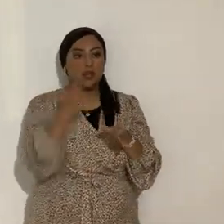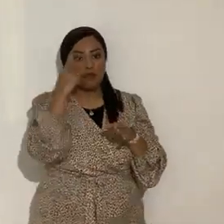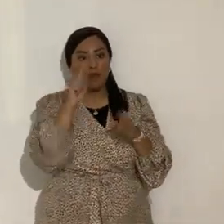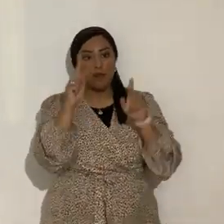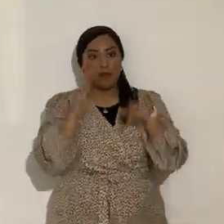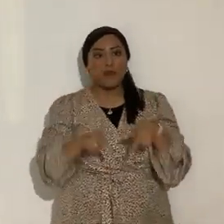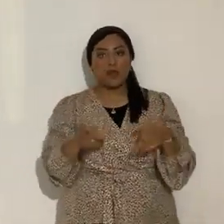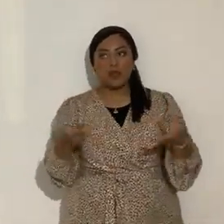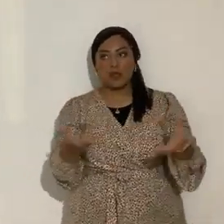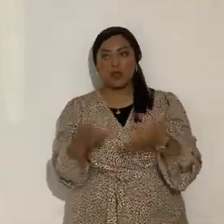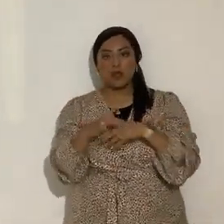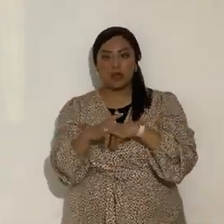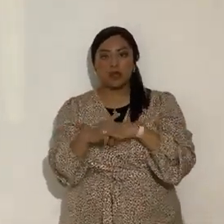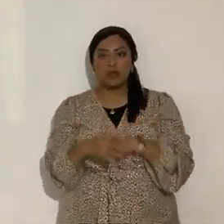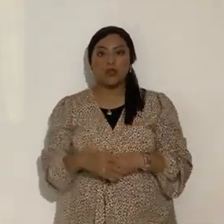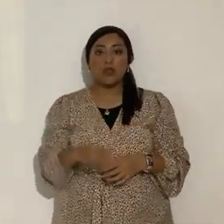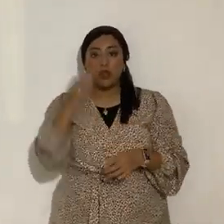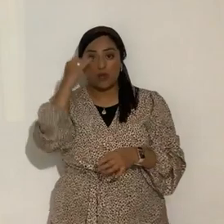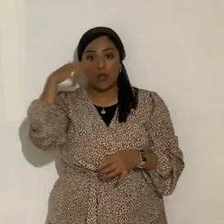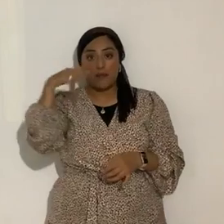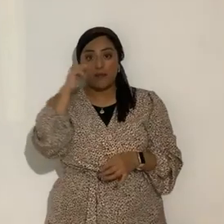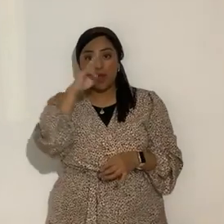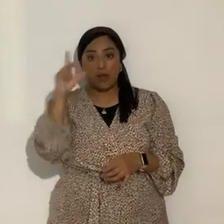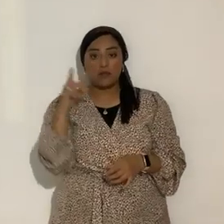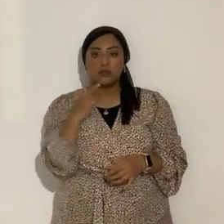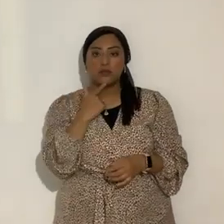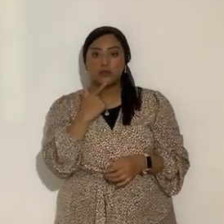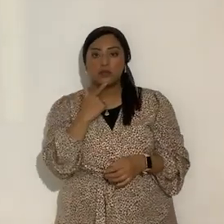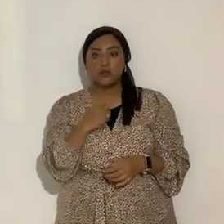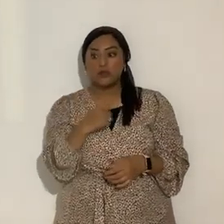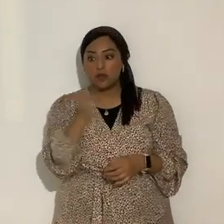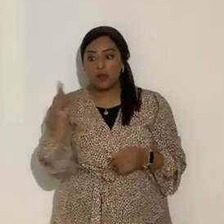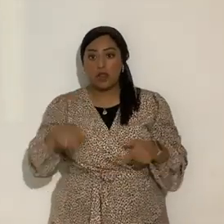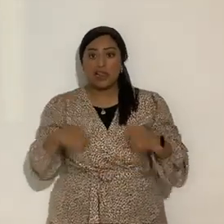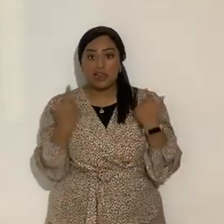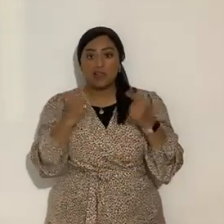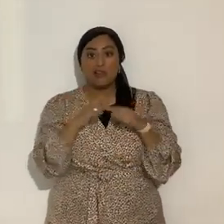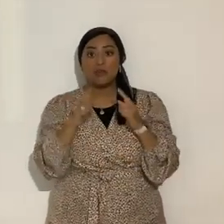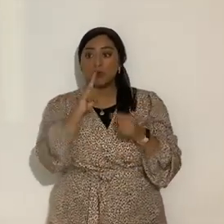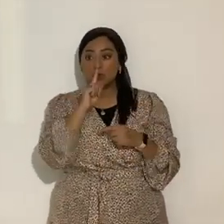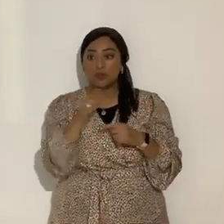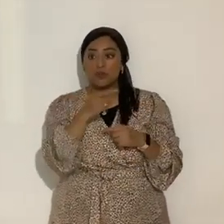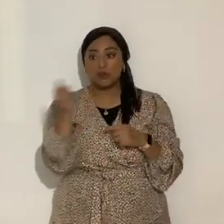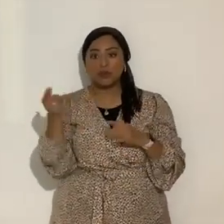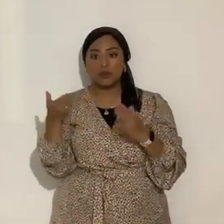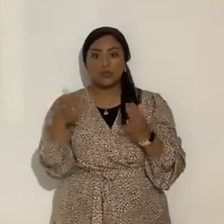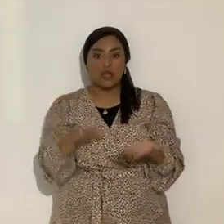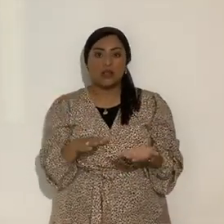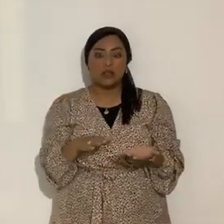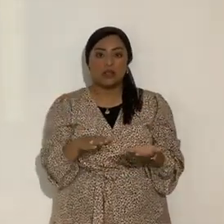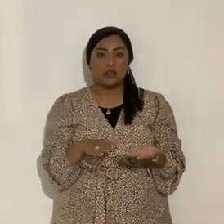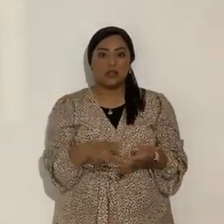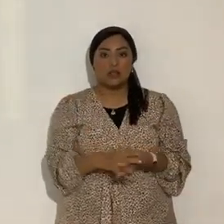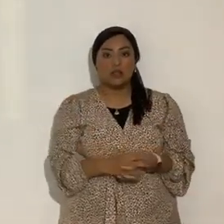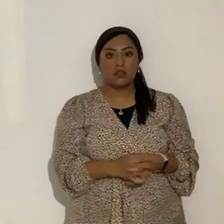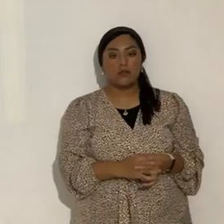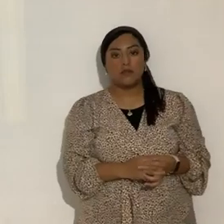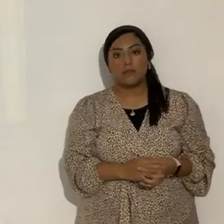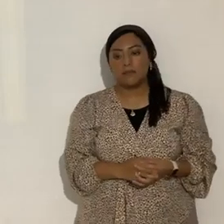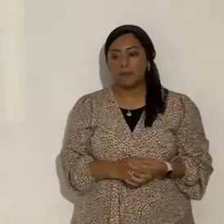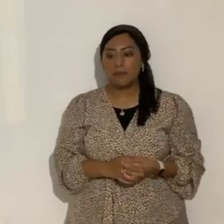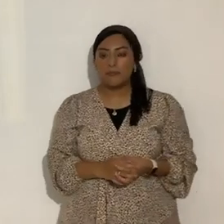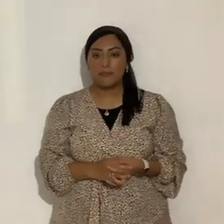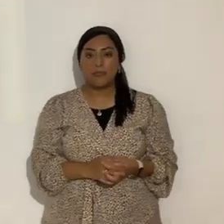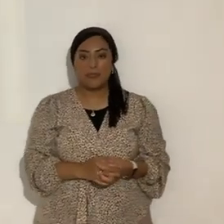persona estar aquí en la tierra. Por eso Pablo dice, están vivos, pero realmente están muertos. O están muertos,